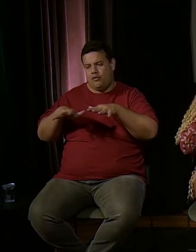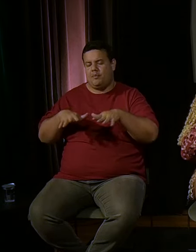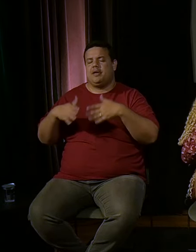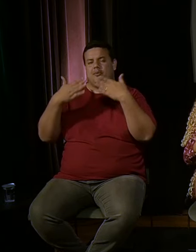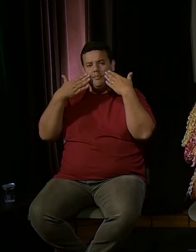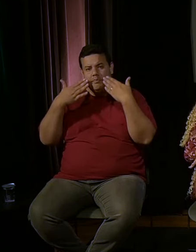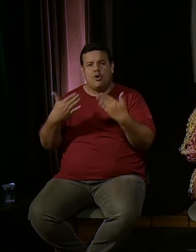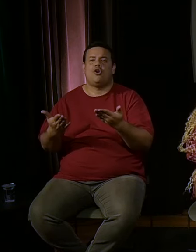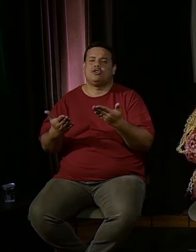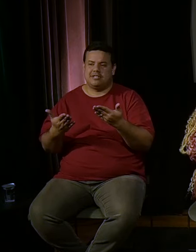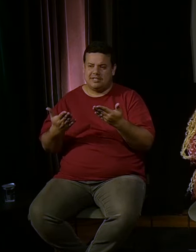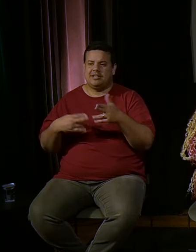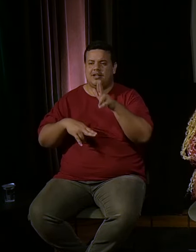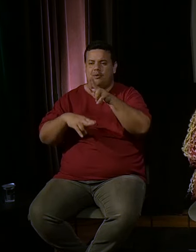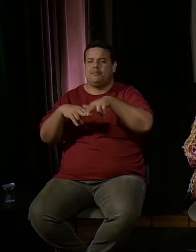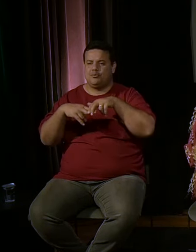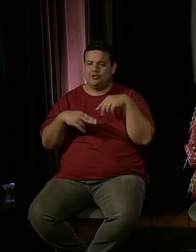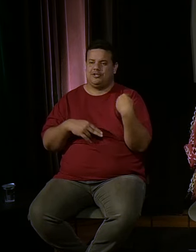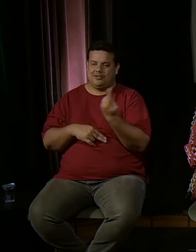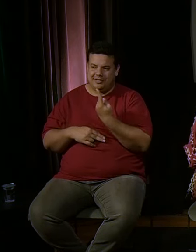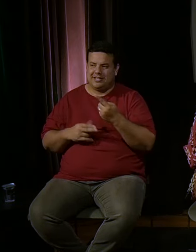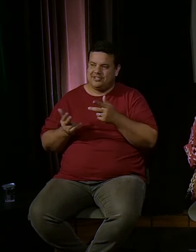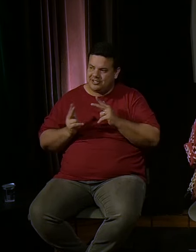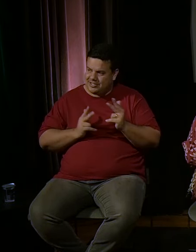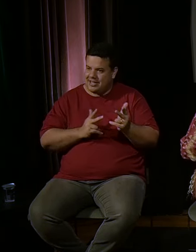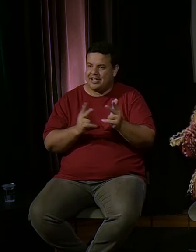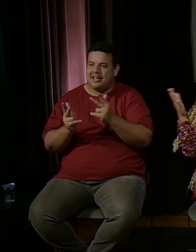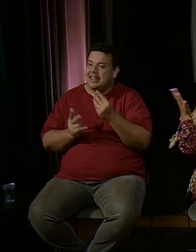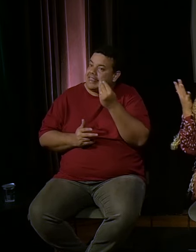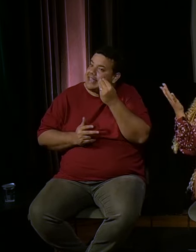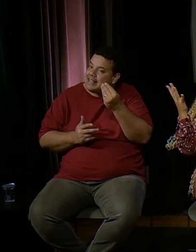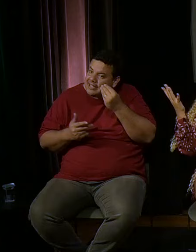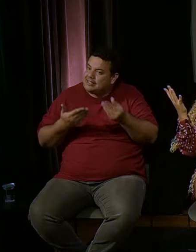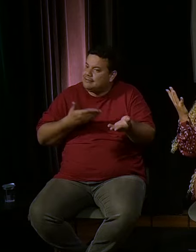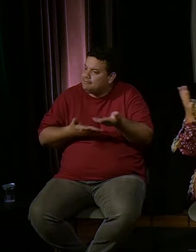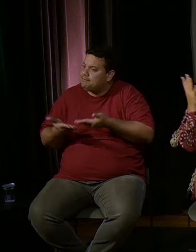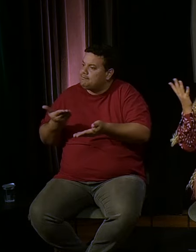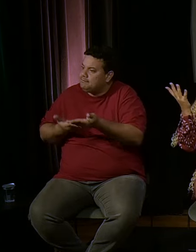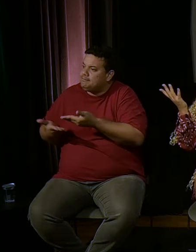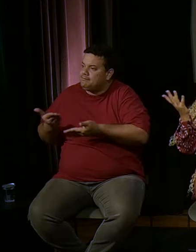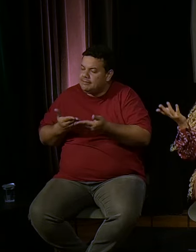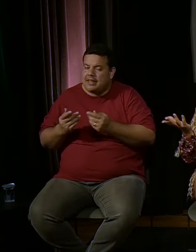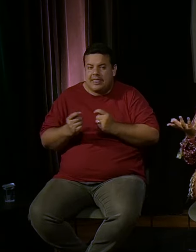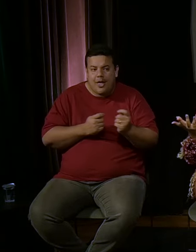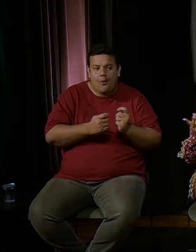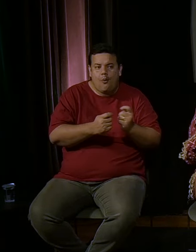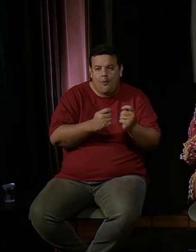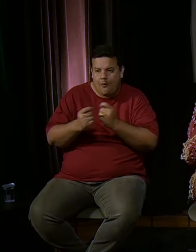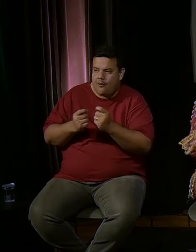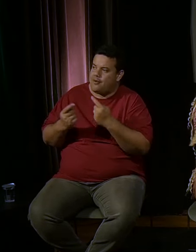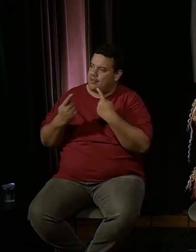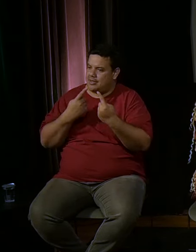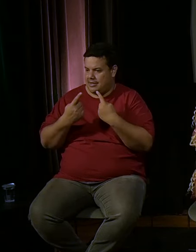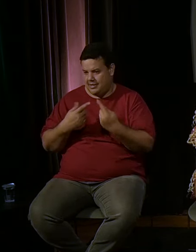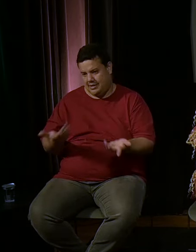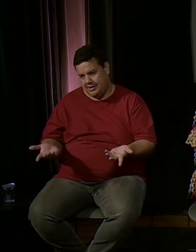justamente nesse sentido que a gente está aqui, assim, tentando negociar, conversar.